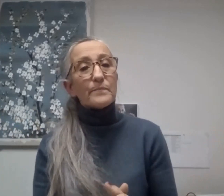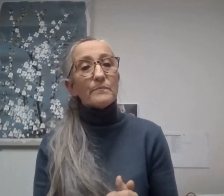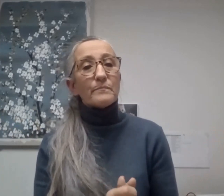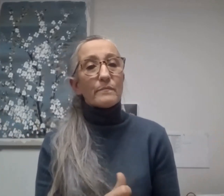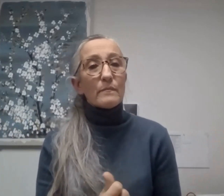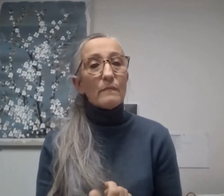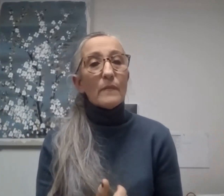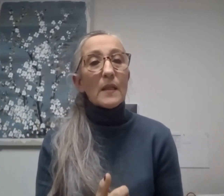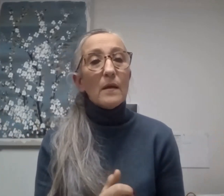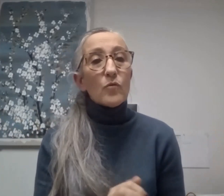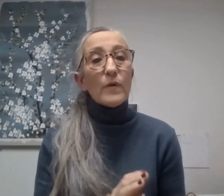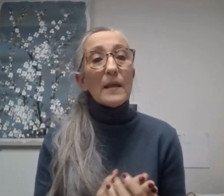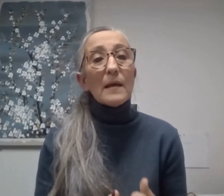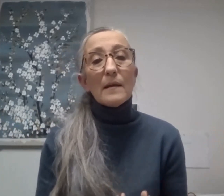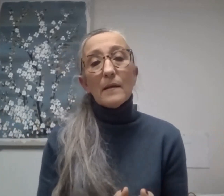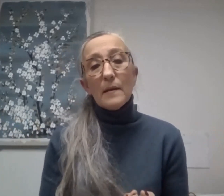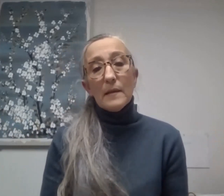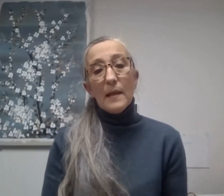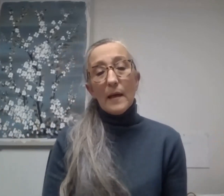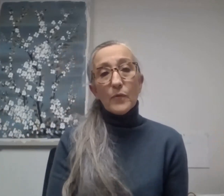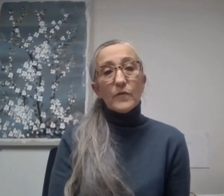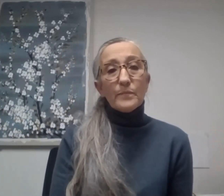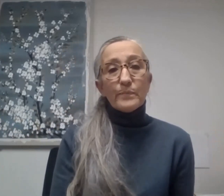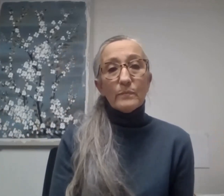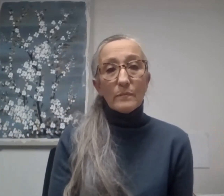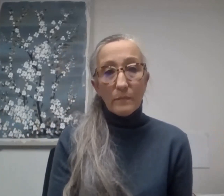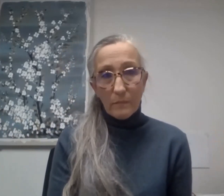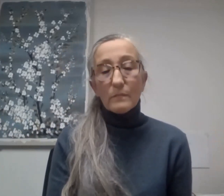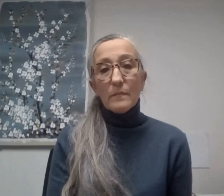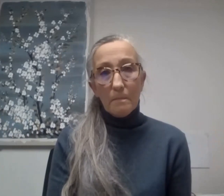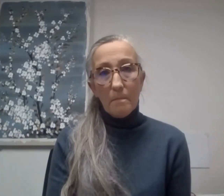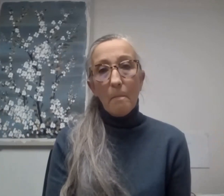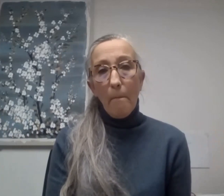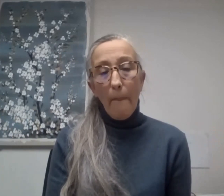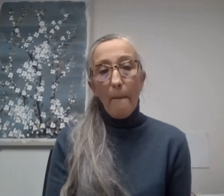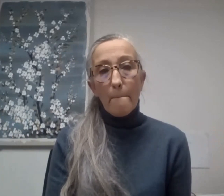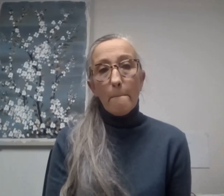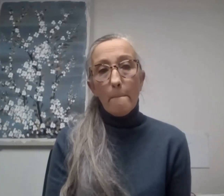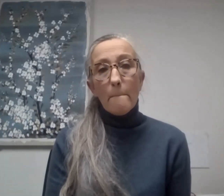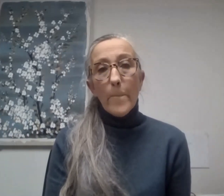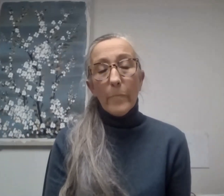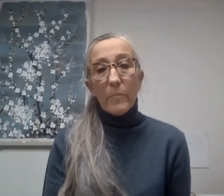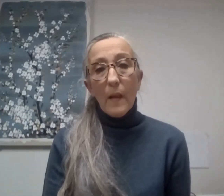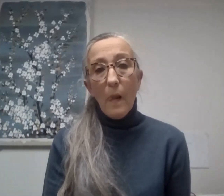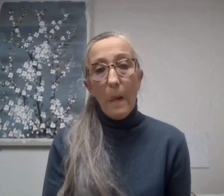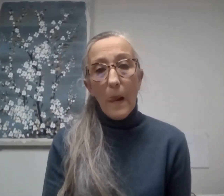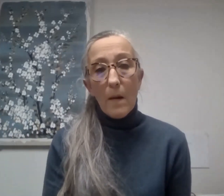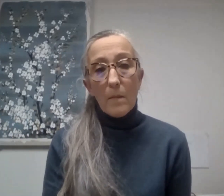sourde. Voilà, cette proposition pédagogique, la réponse. cette proposition pédagogique, elle a